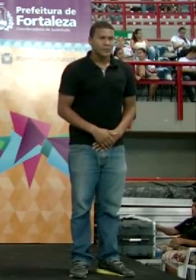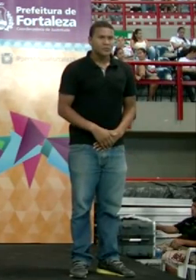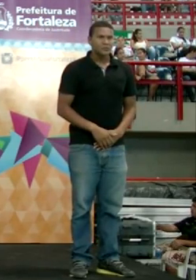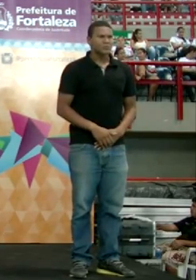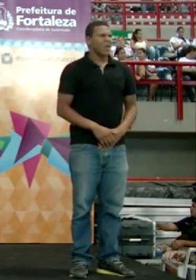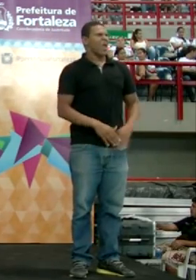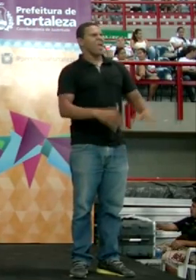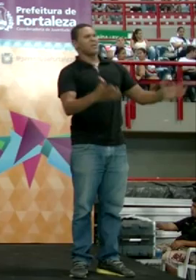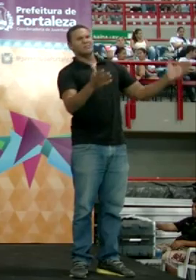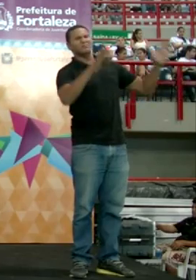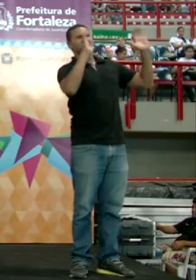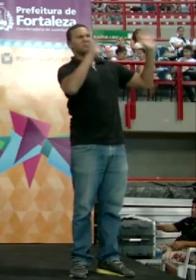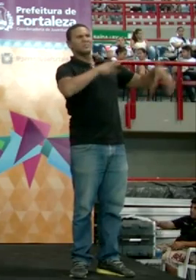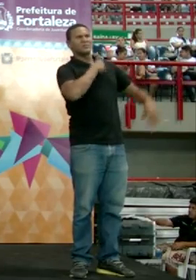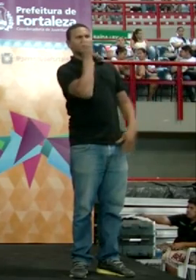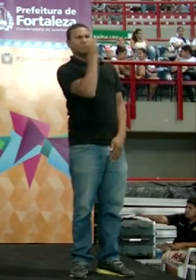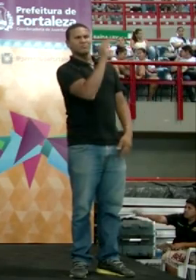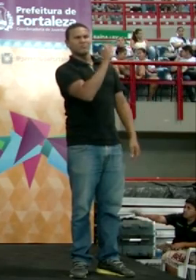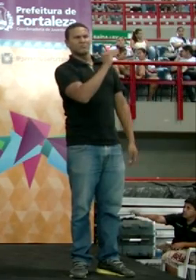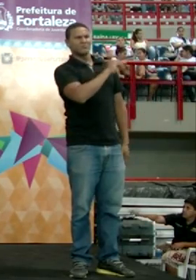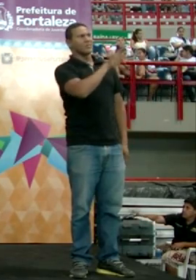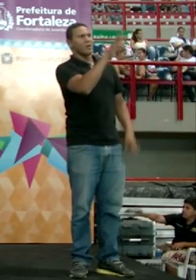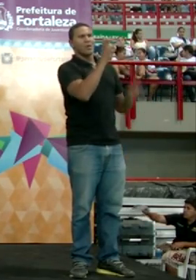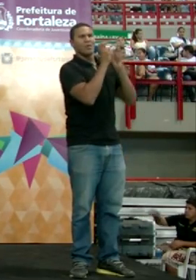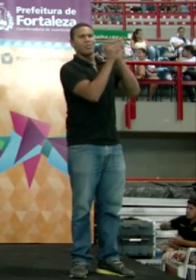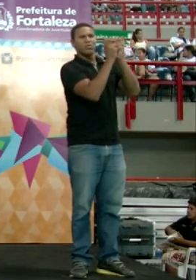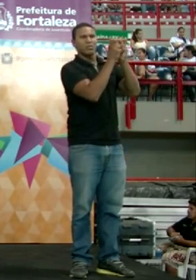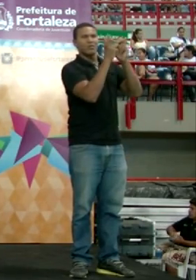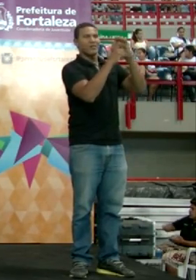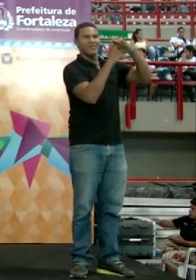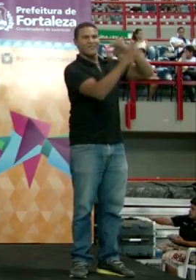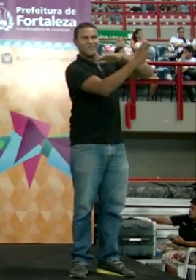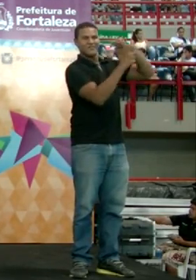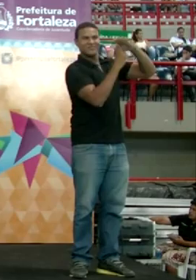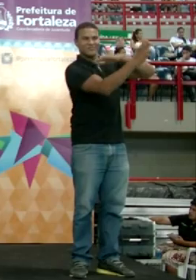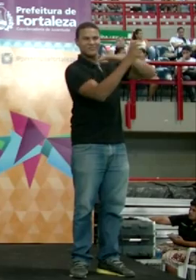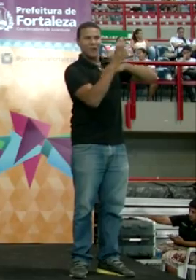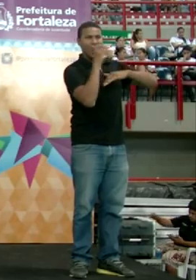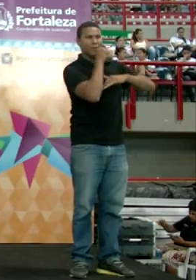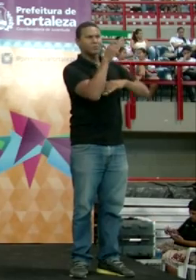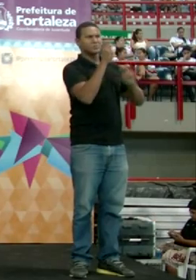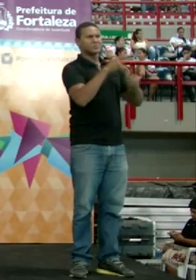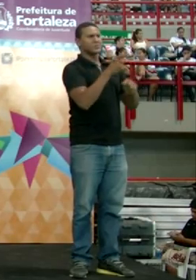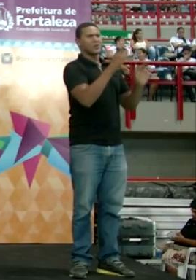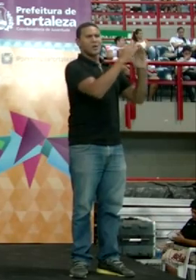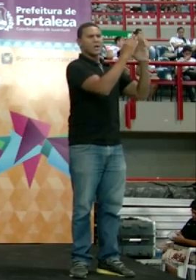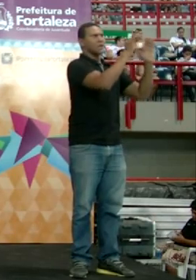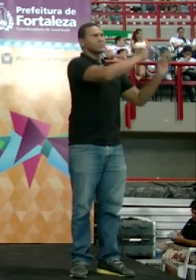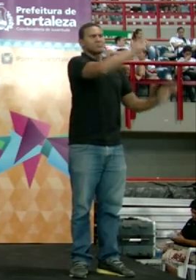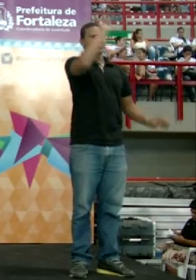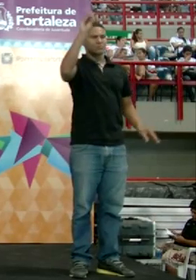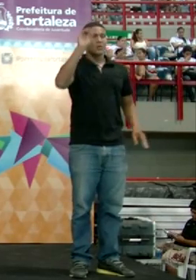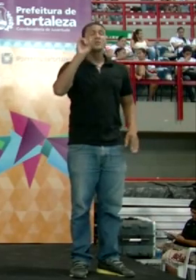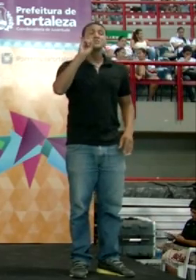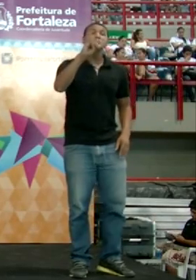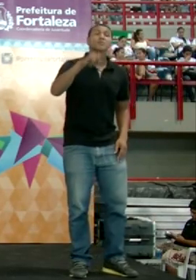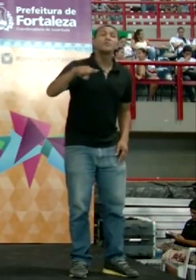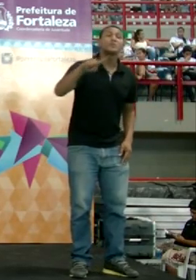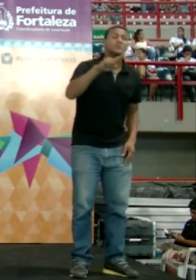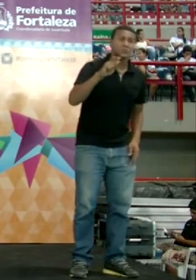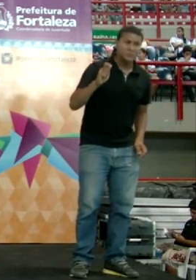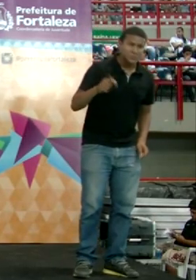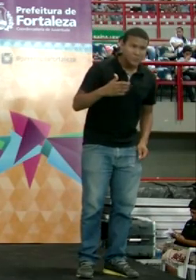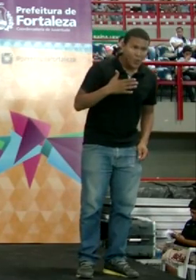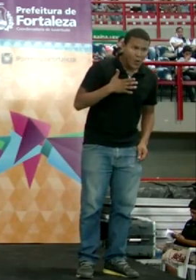essa galera mesmo e passa o VLT, está resolvido o problema. E se fosse você gostaria? Não. Então, é um